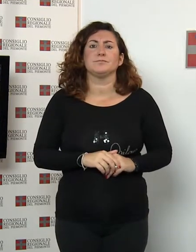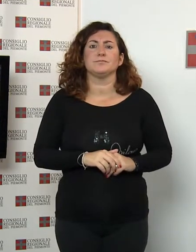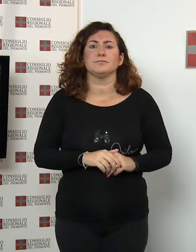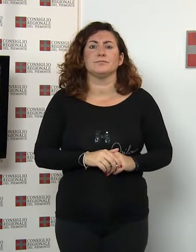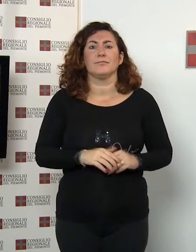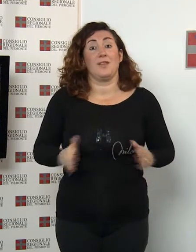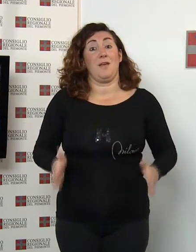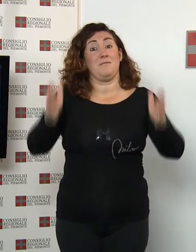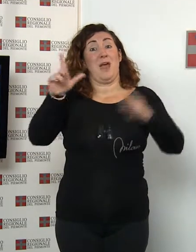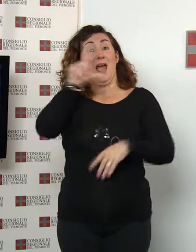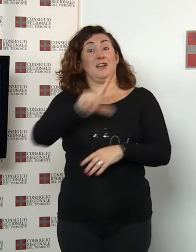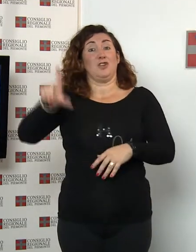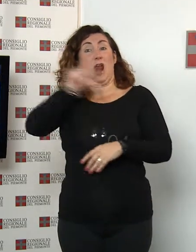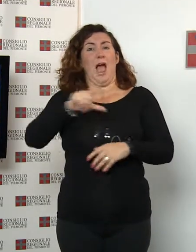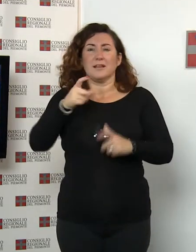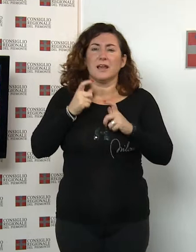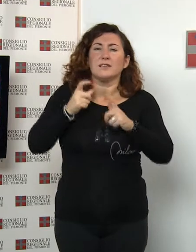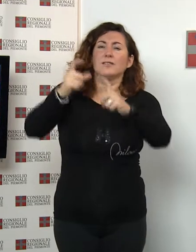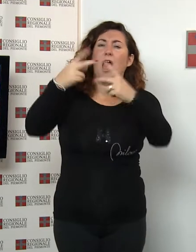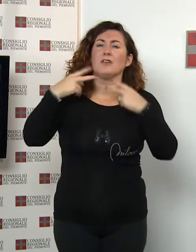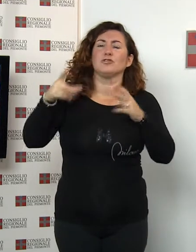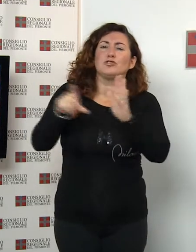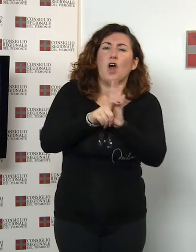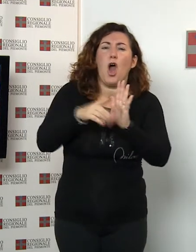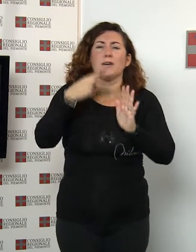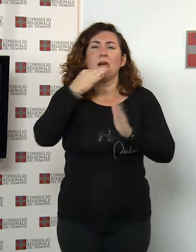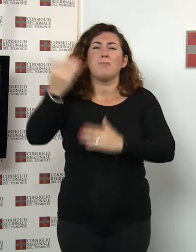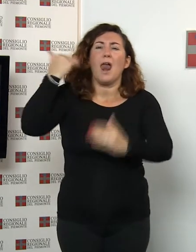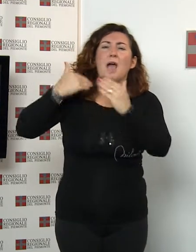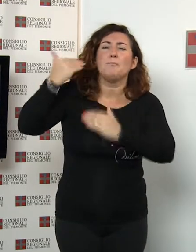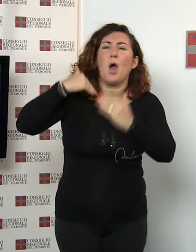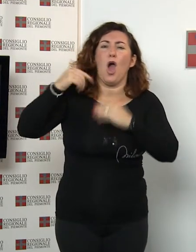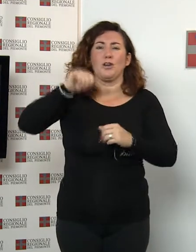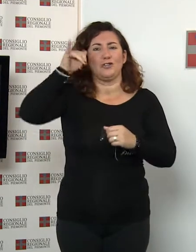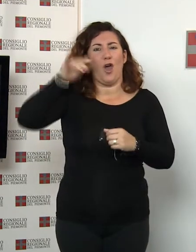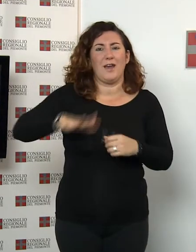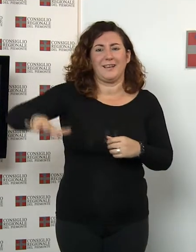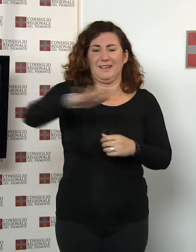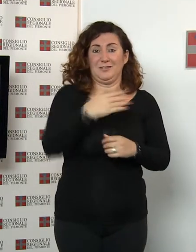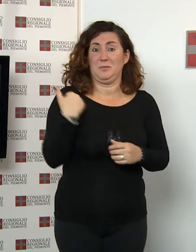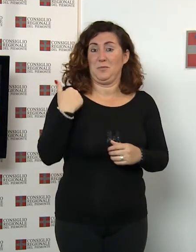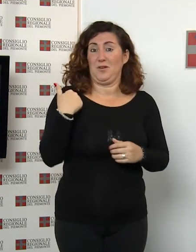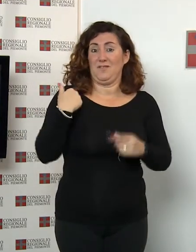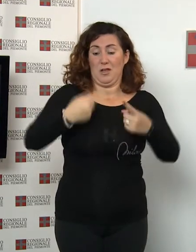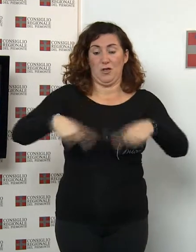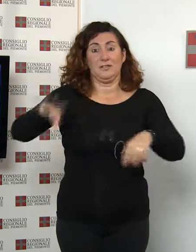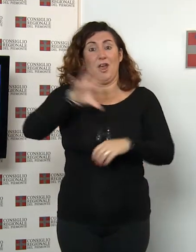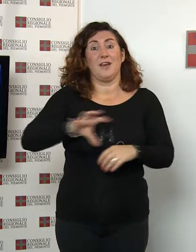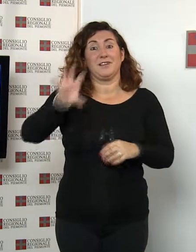Torinese il consiglio regionale ha da poco editato il volume ritorno a Palazzo Lascaris scritto dagli storici dell'arte Arabella